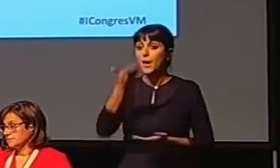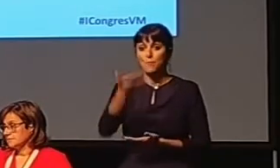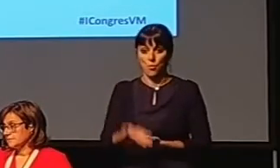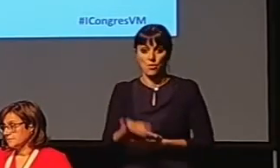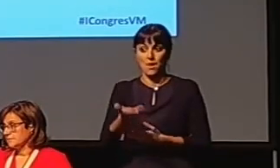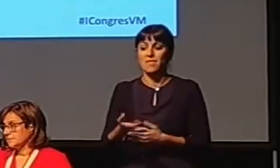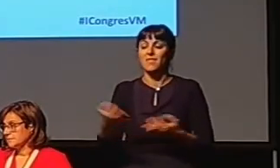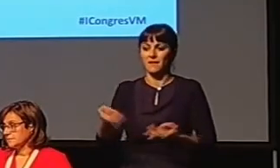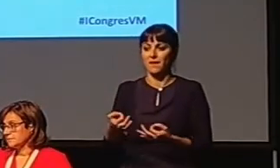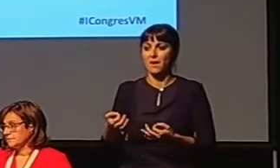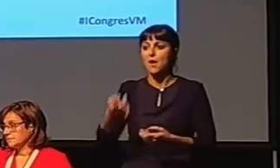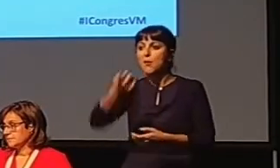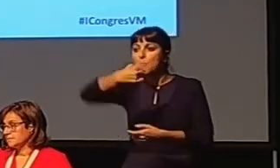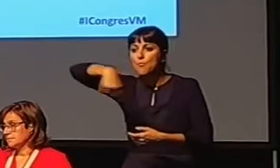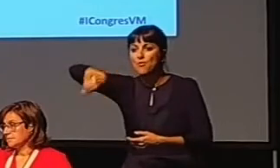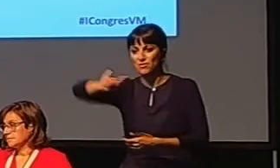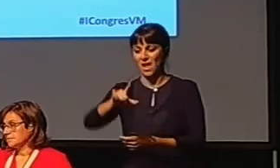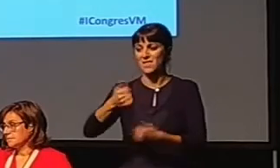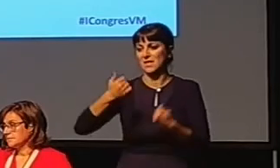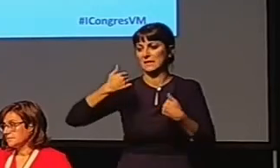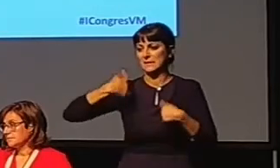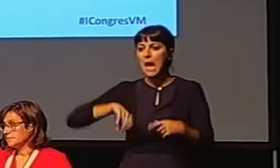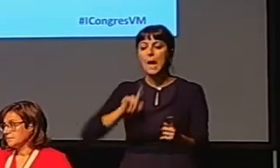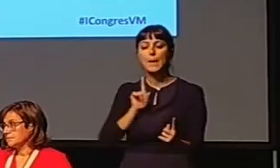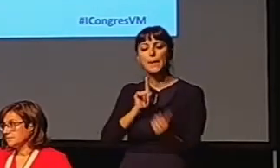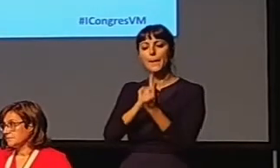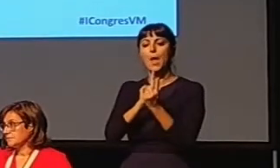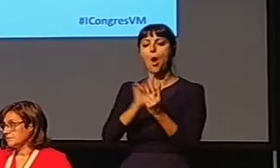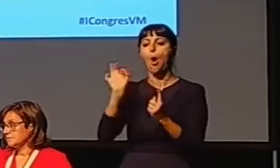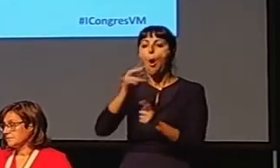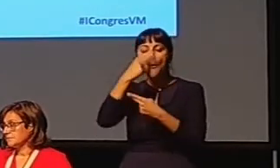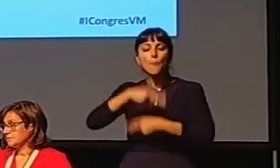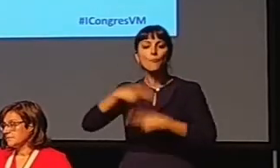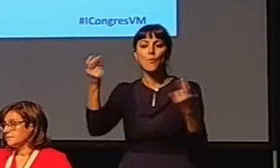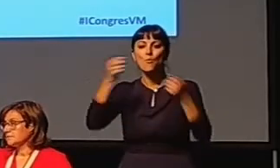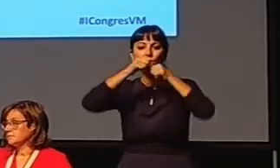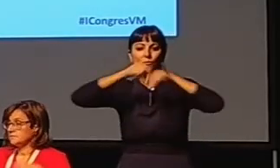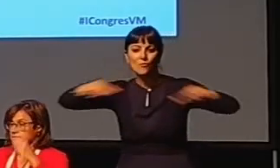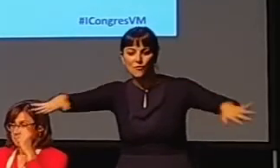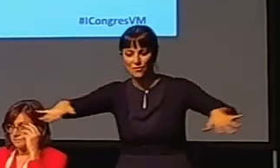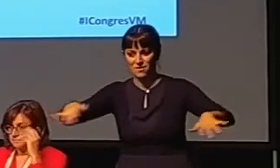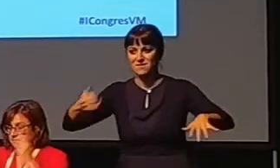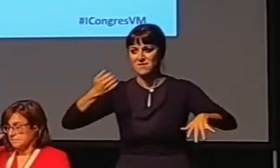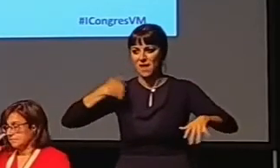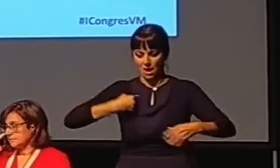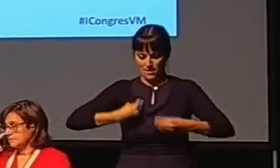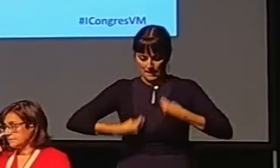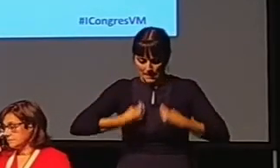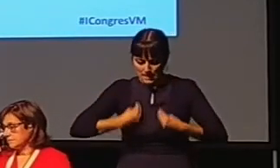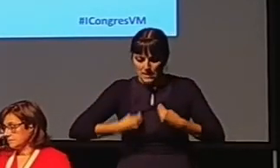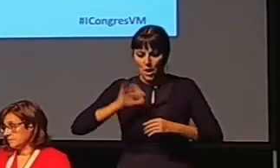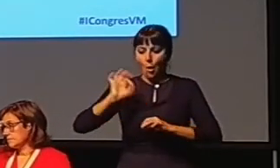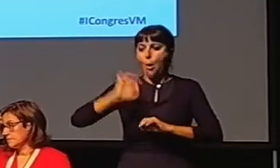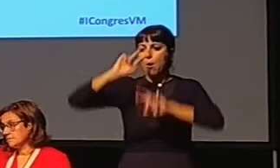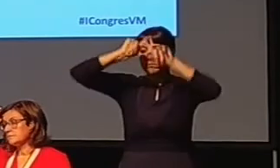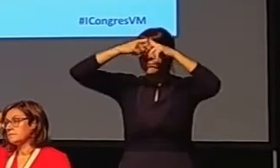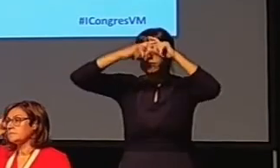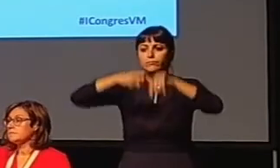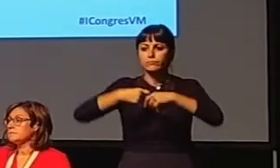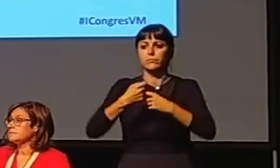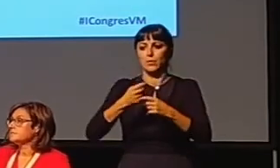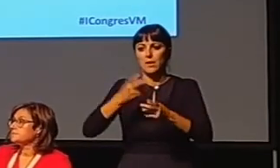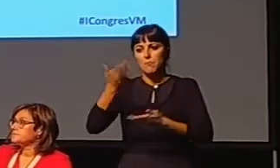de les qüestions que moltes de vosaltres, en privat o en públic, tenim a nivell de reflexió. Vale?